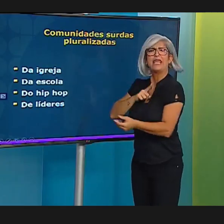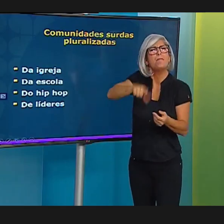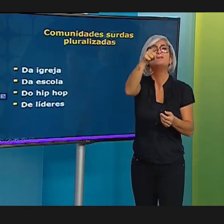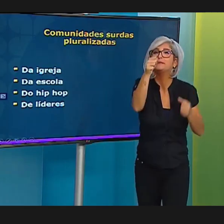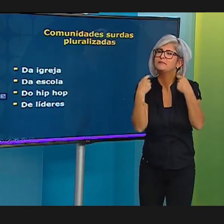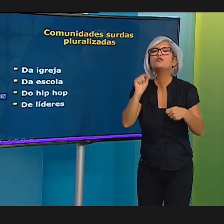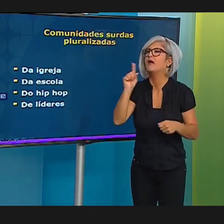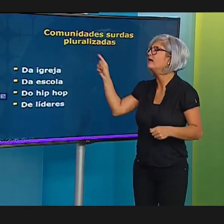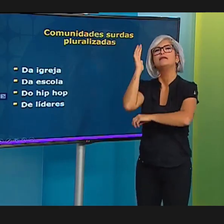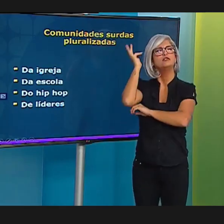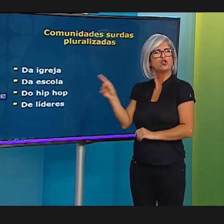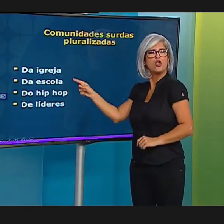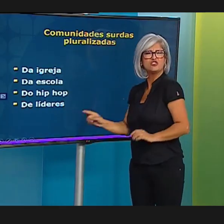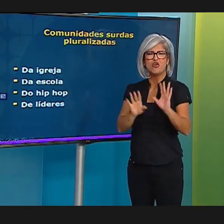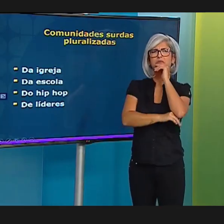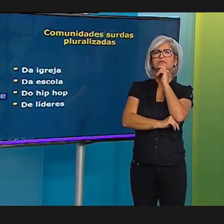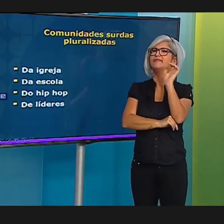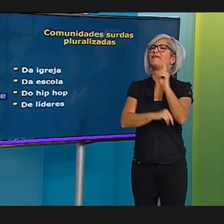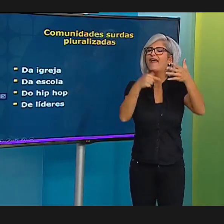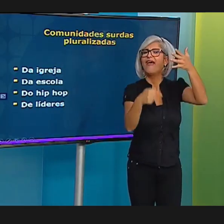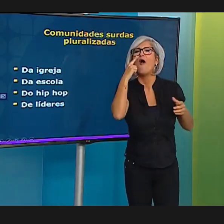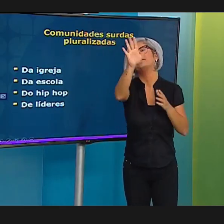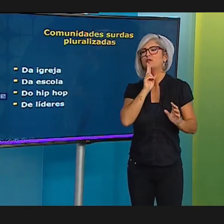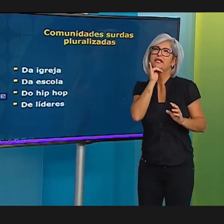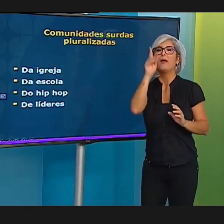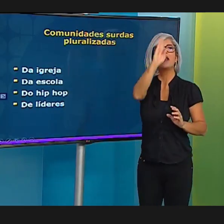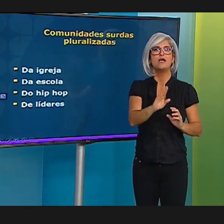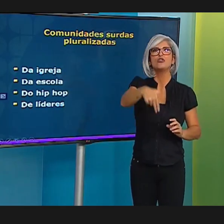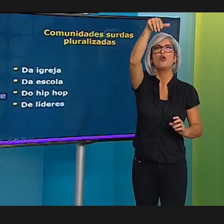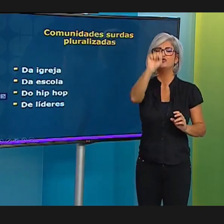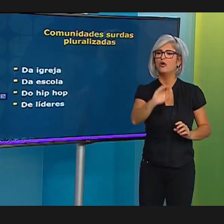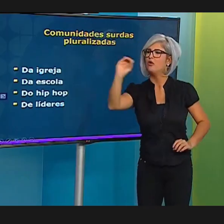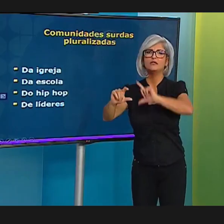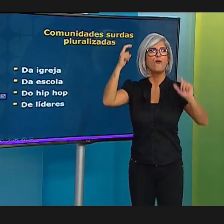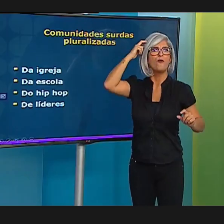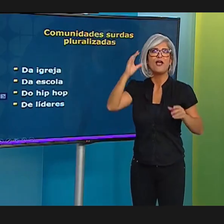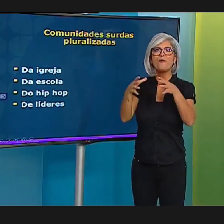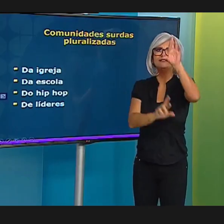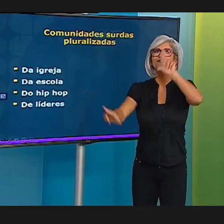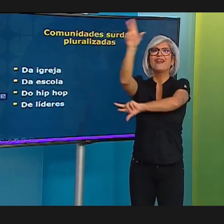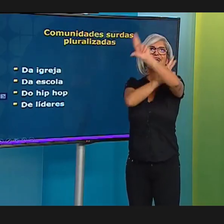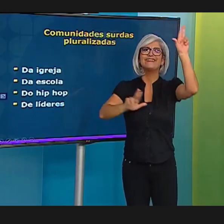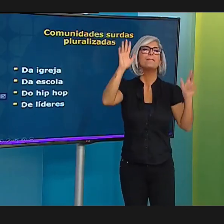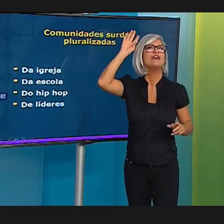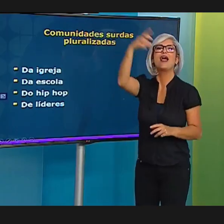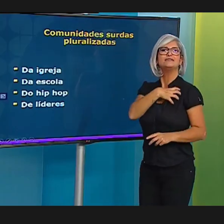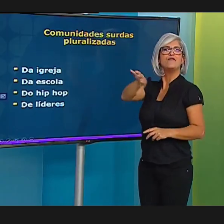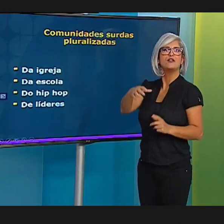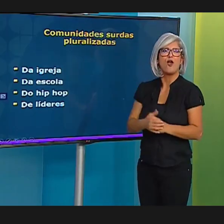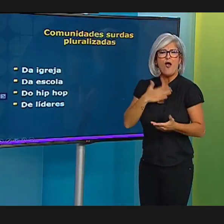líder, então, vai fazer todo o processo de socialização. Existem só essas 4 comunidades? Não, existem outras. Vejam só, no Brasil, norte, sul, leste, oeste, todo esse contexto de cultura